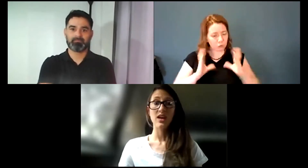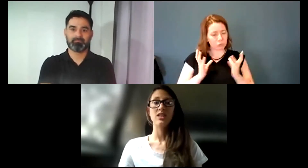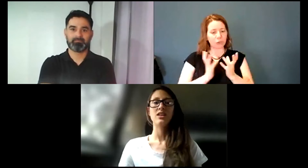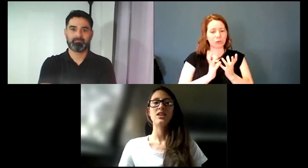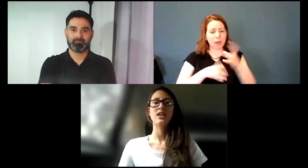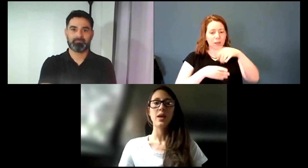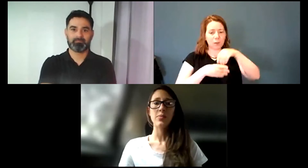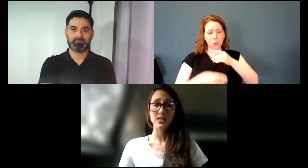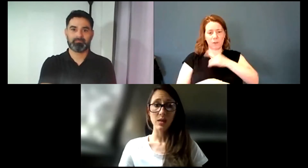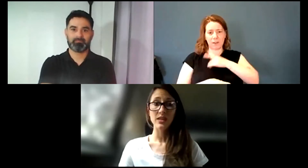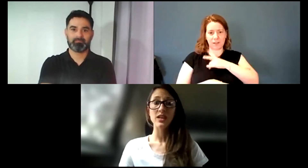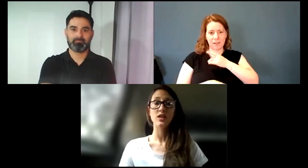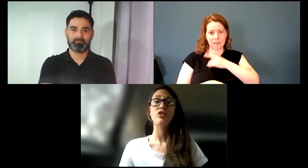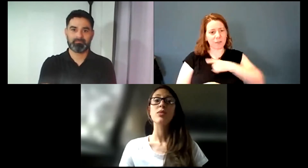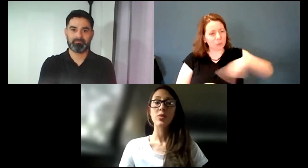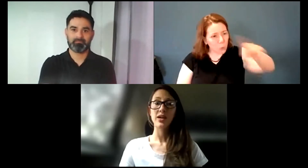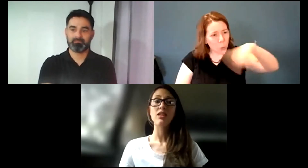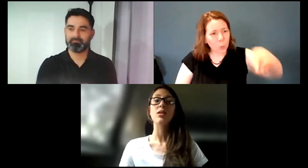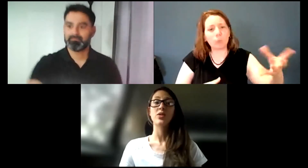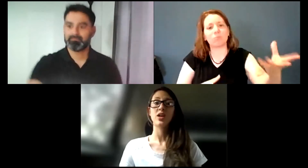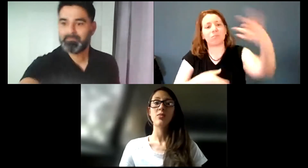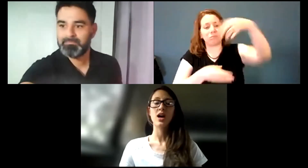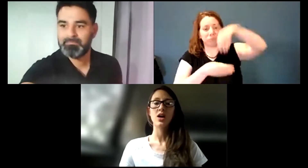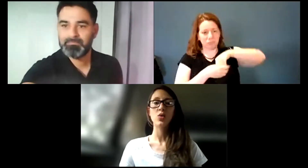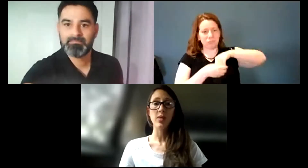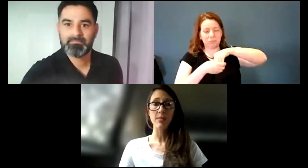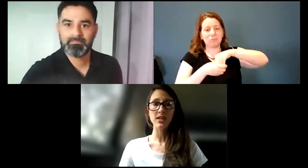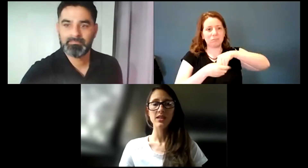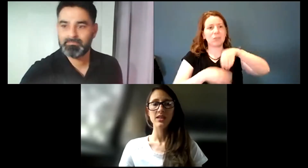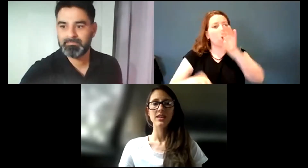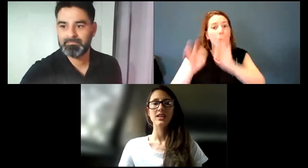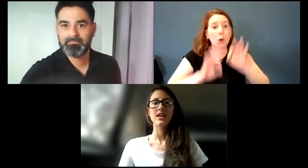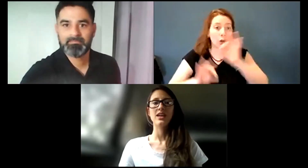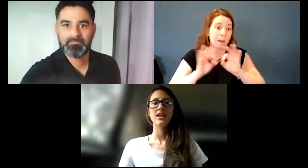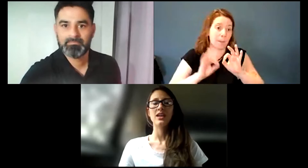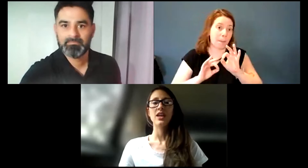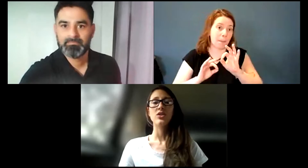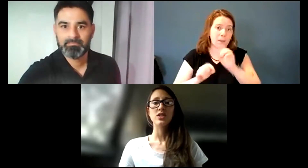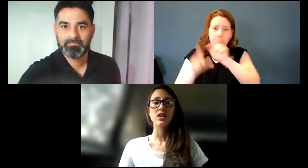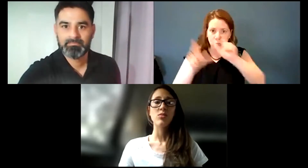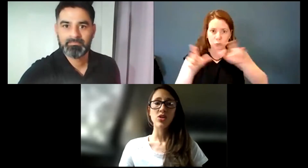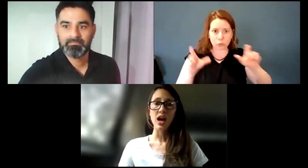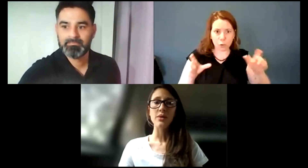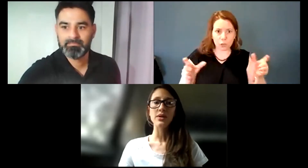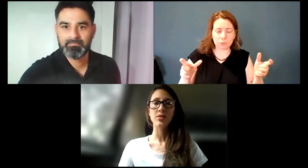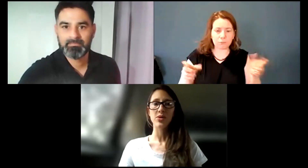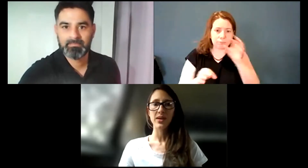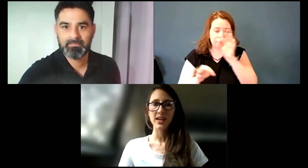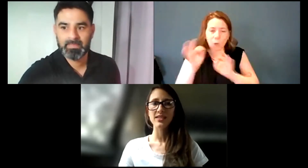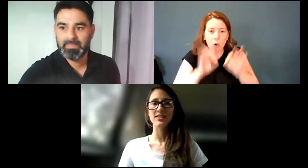universidad y especialmente quienes formamos parte del programa UPAMI, que docentes como Javi, como Belén,